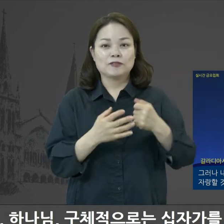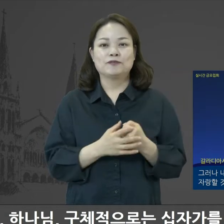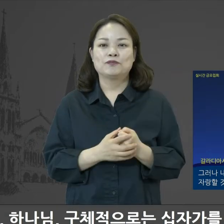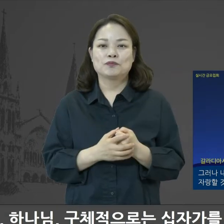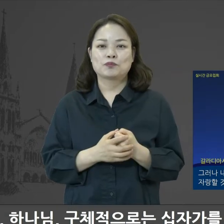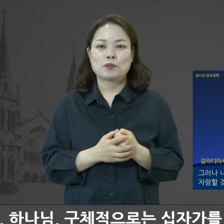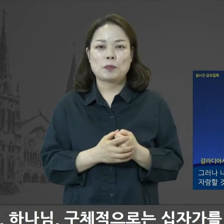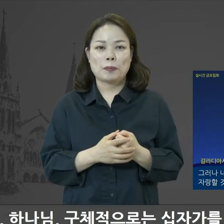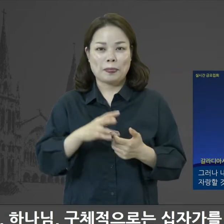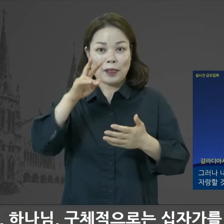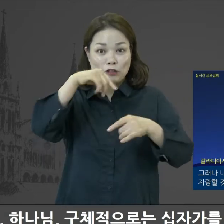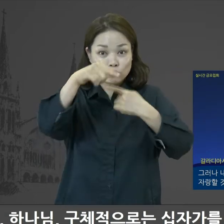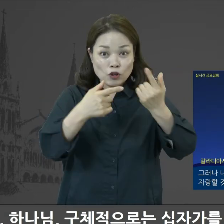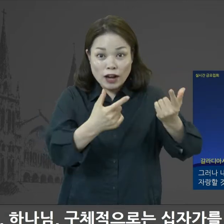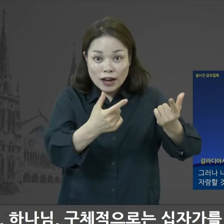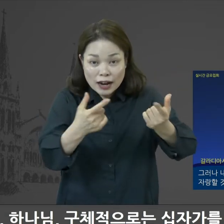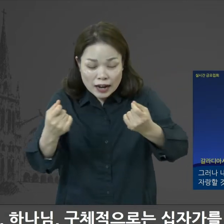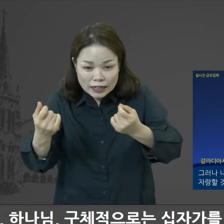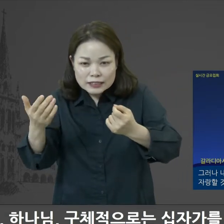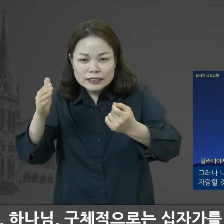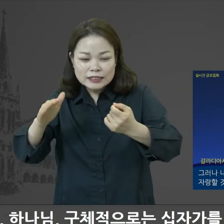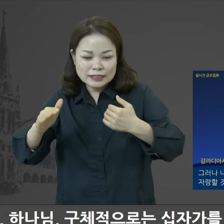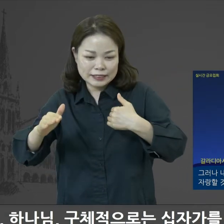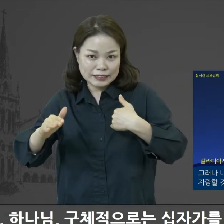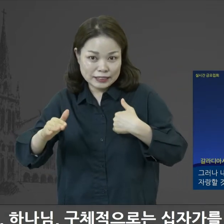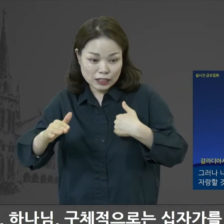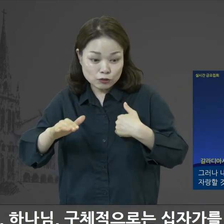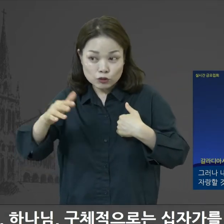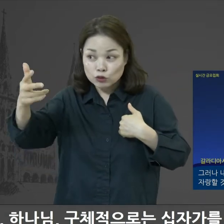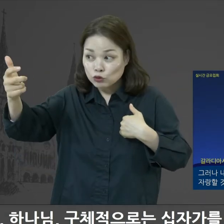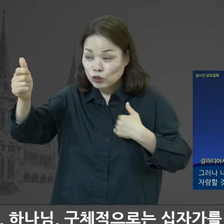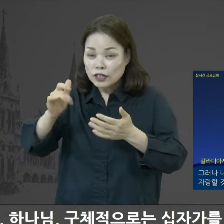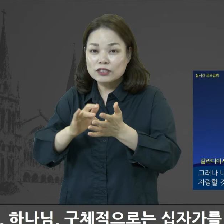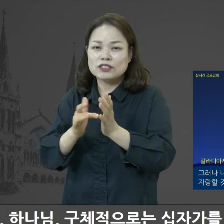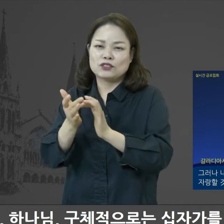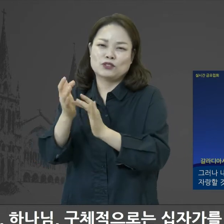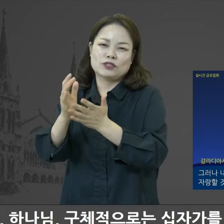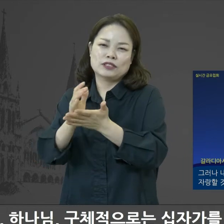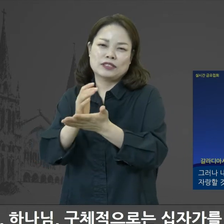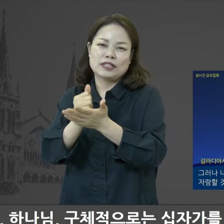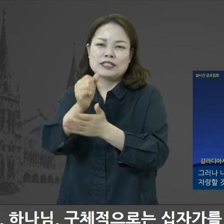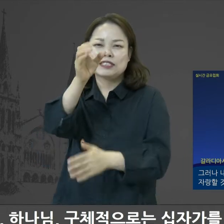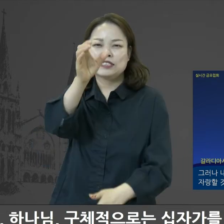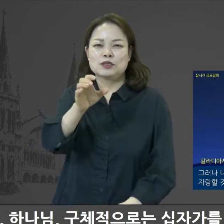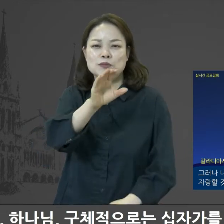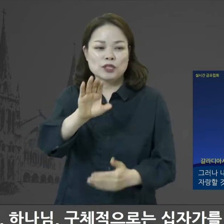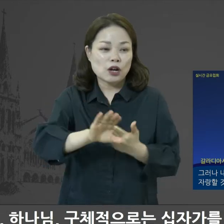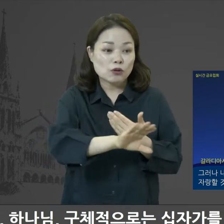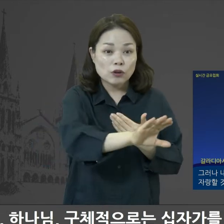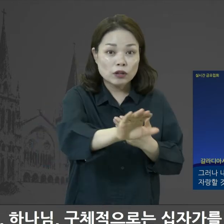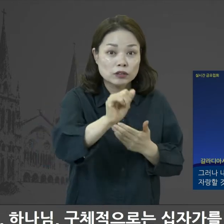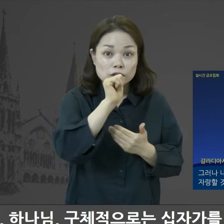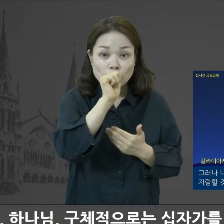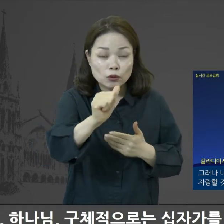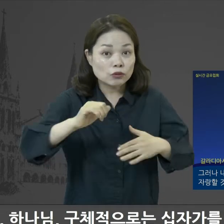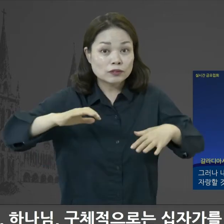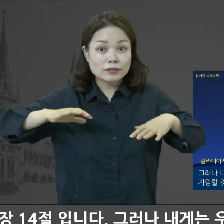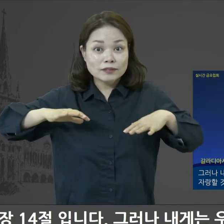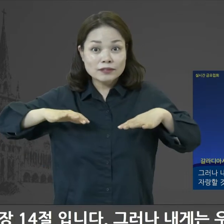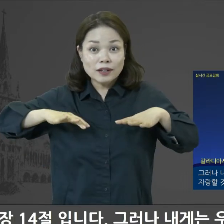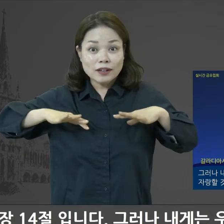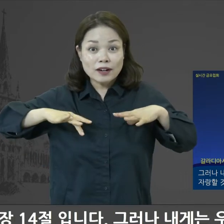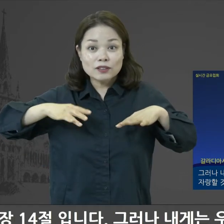확인합니다. 읽겠습니다. 그러나 내게는 우리 주 예수 그리스도의 십자가 외에는 결코 자랑할